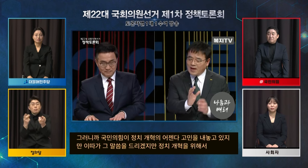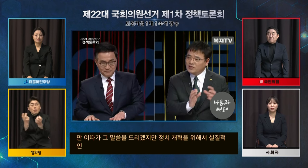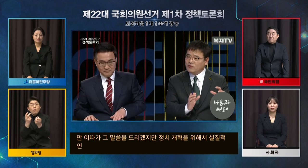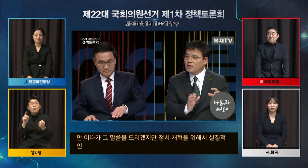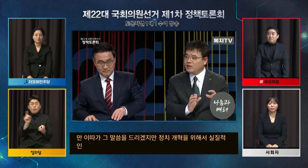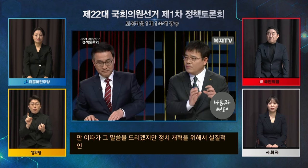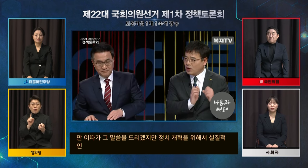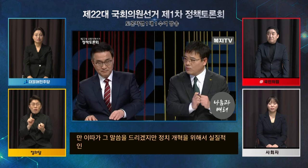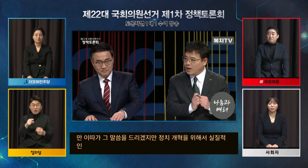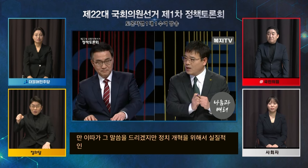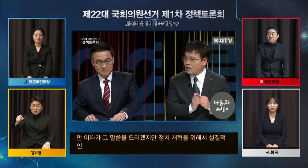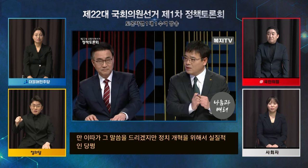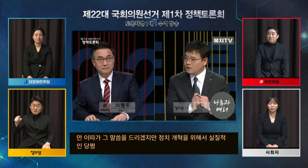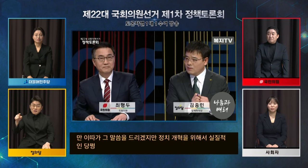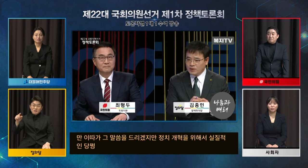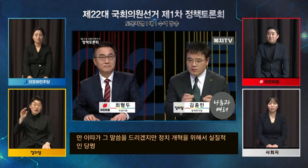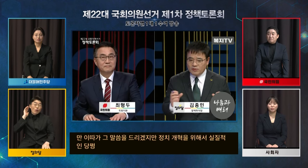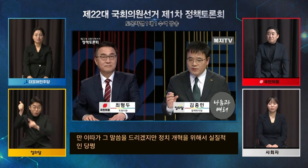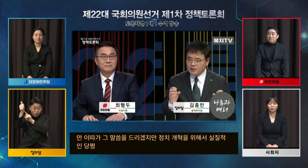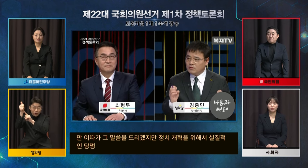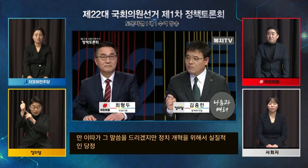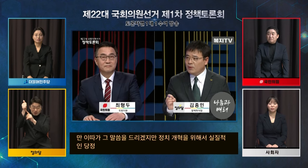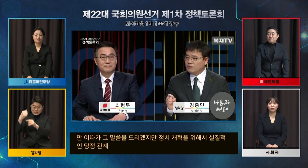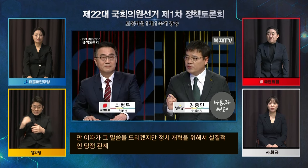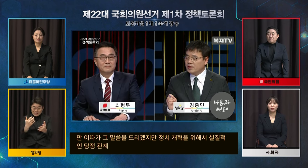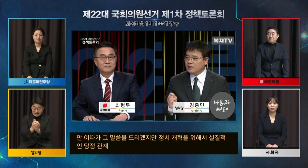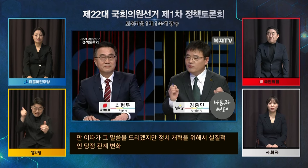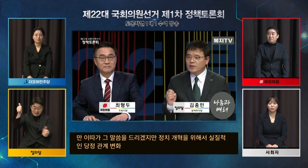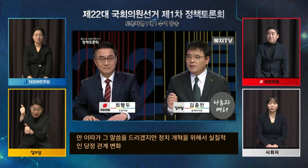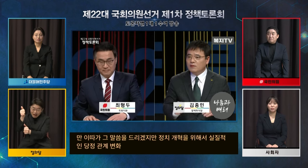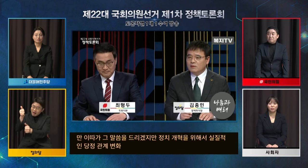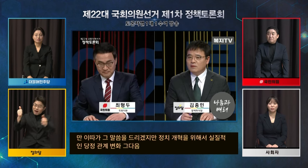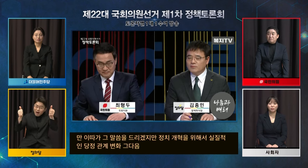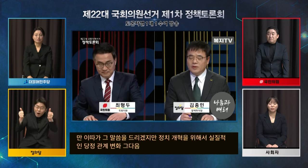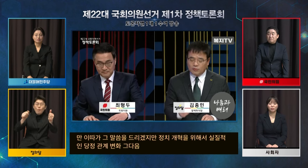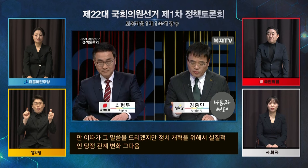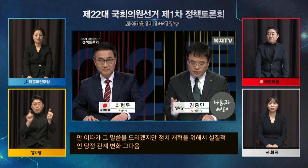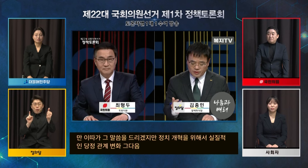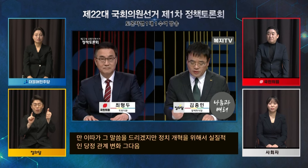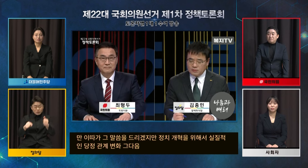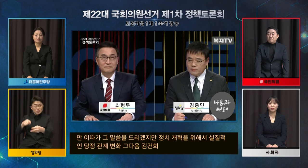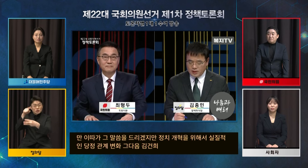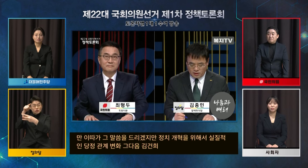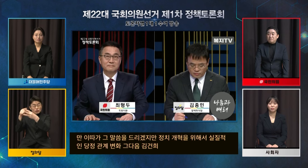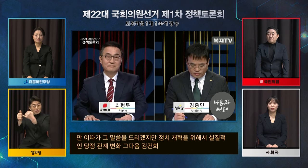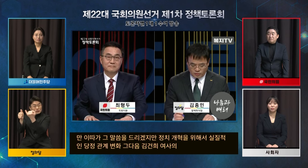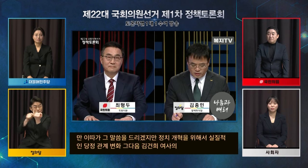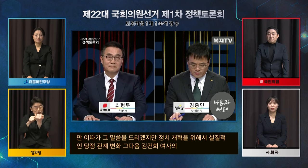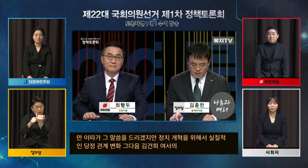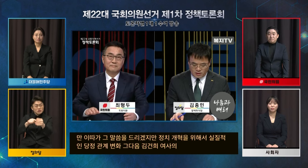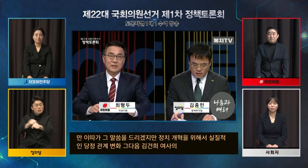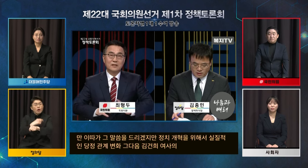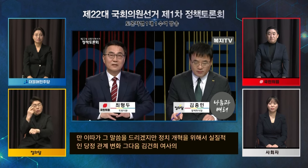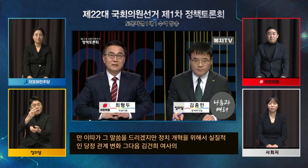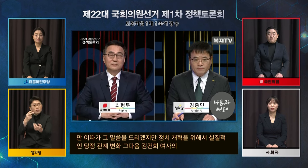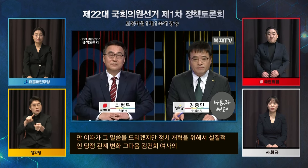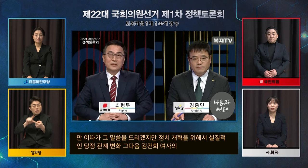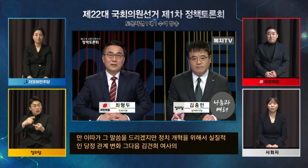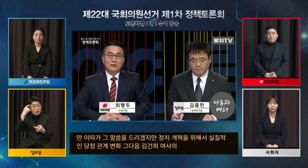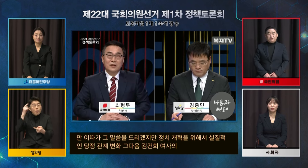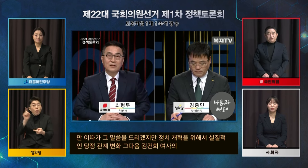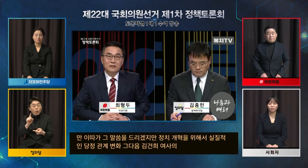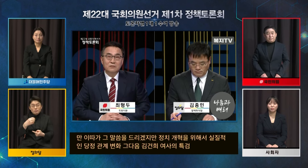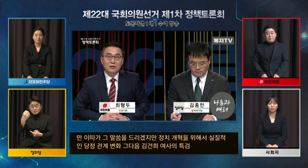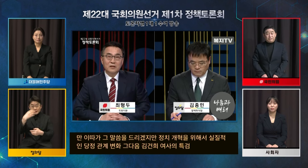당정관계의 변화 그다음에 김관희 회사의 특검법 문제 이런 문제에 대한 입장이 어떤 것인지 좀 얘기를 해 주셨으면 좋겠습니다. 네. 최영도